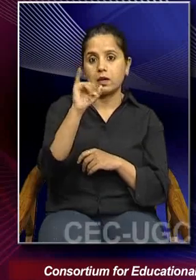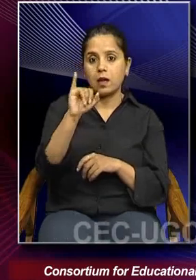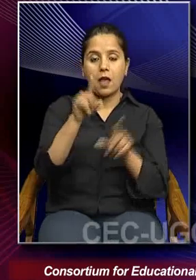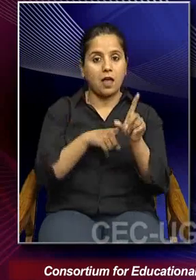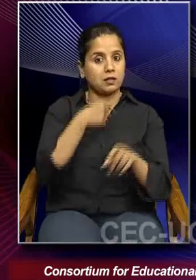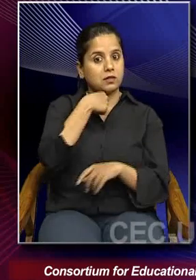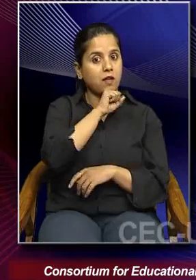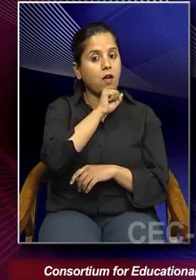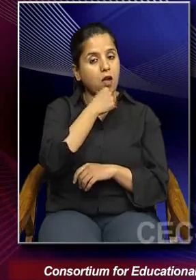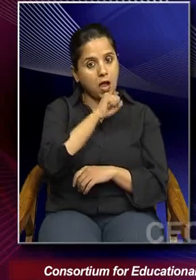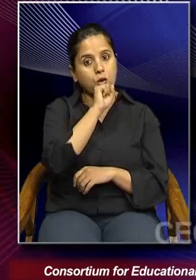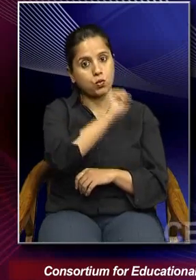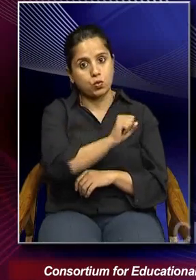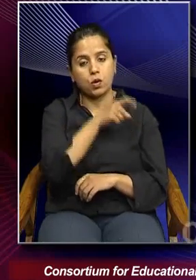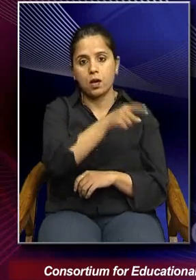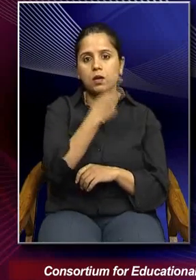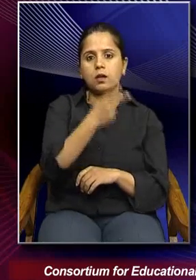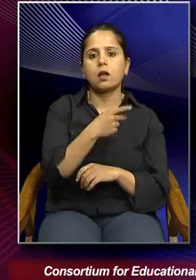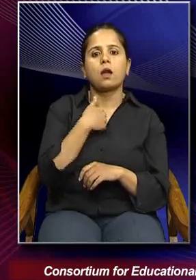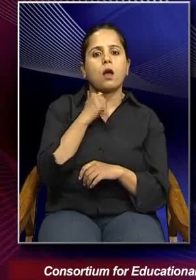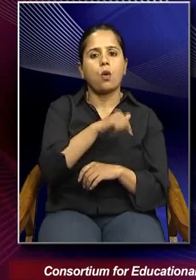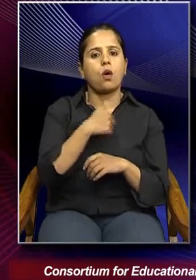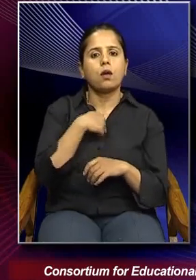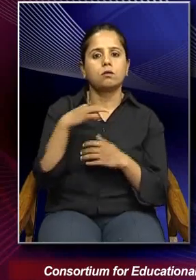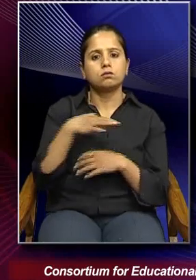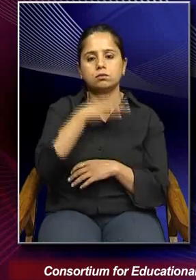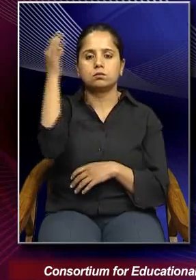आयु में उन्होंने अपनी देश